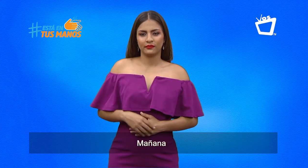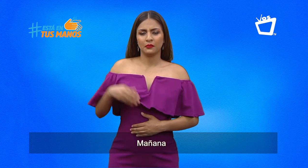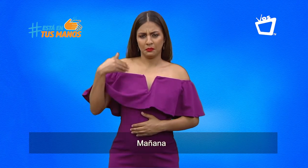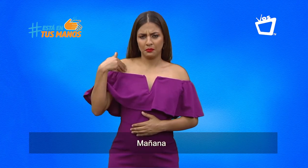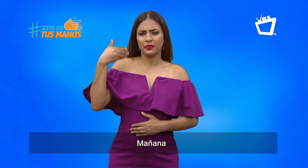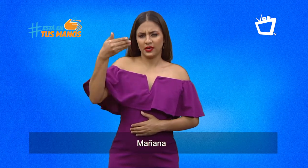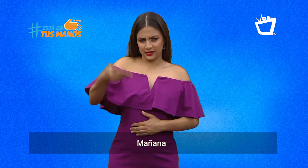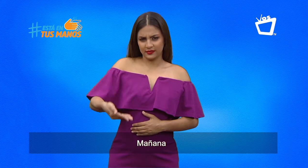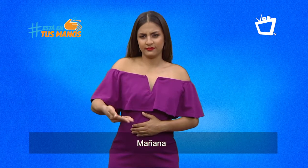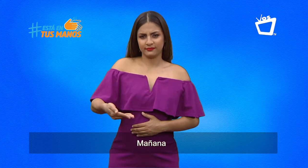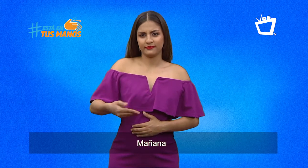mañana